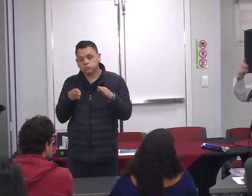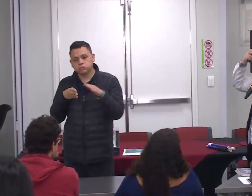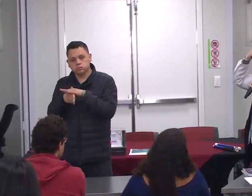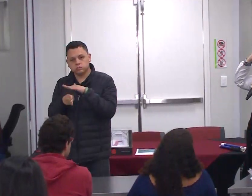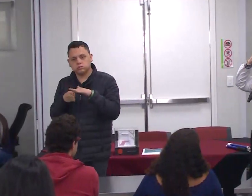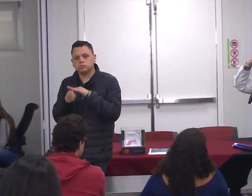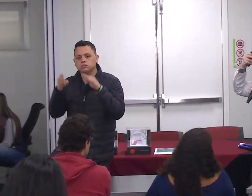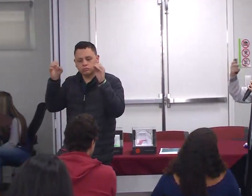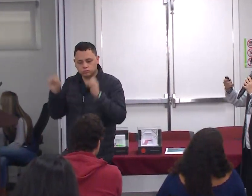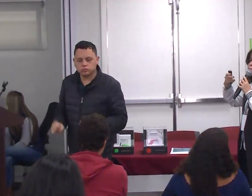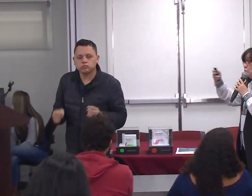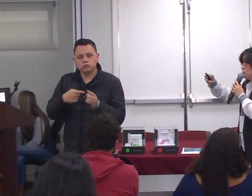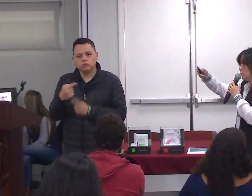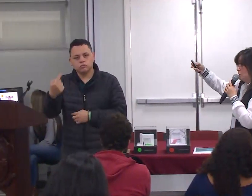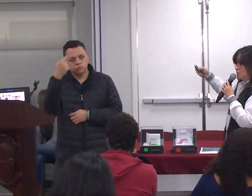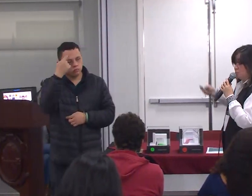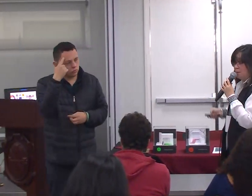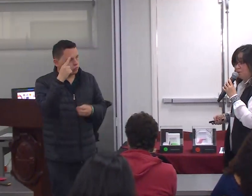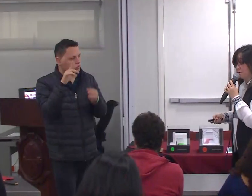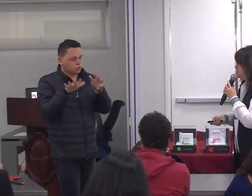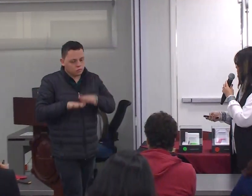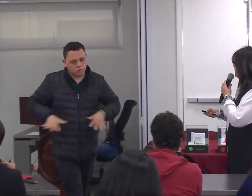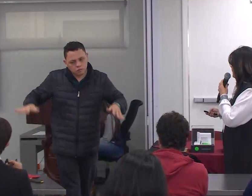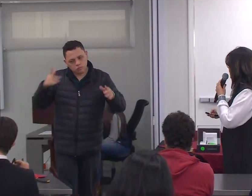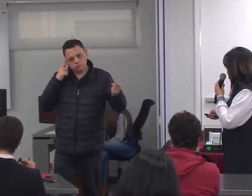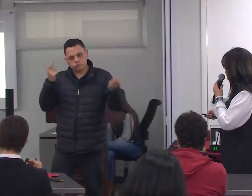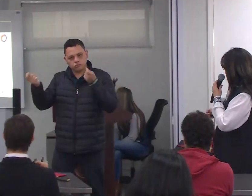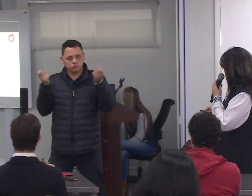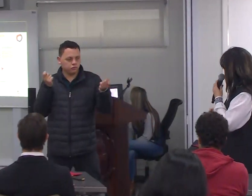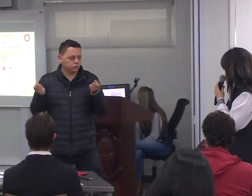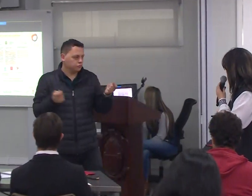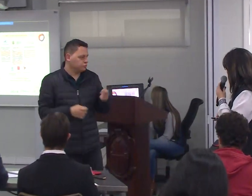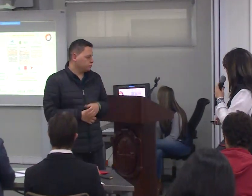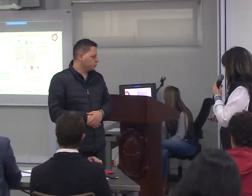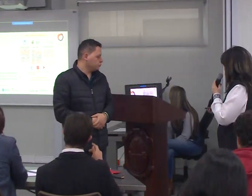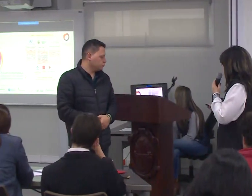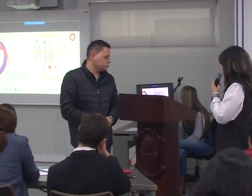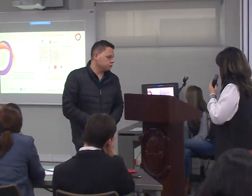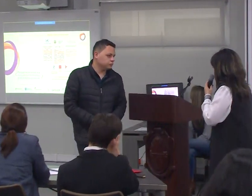está en la mente de la proporción de los espacios bueno